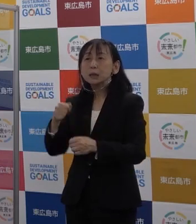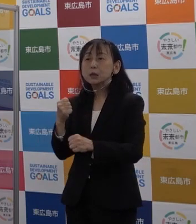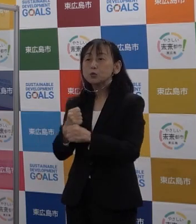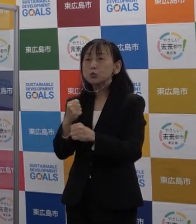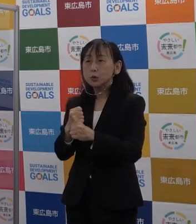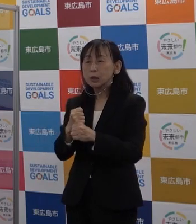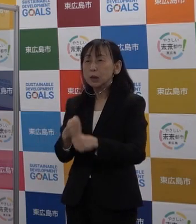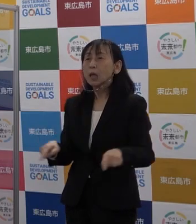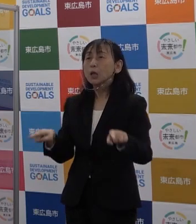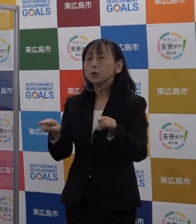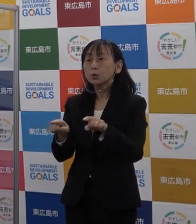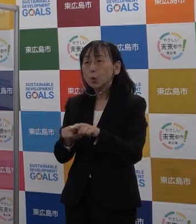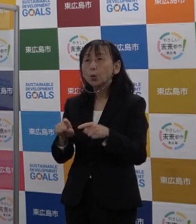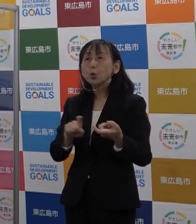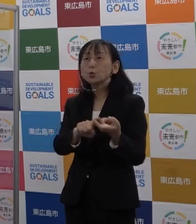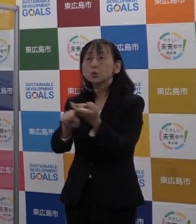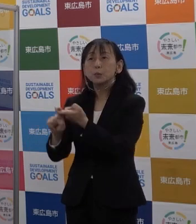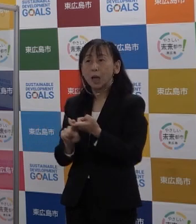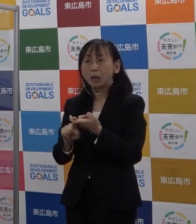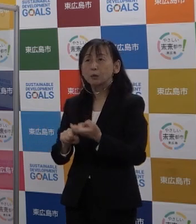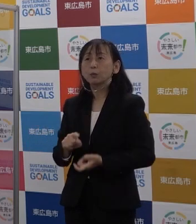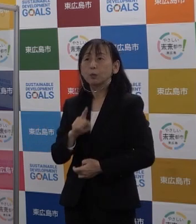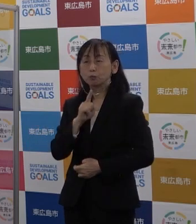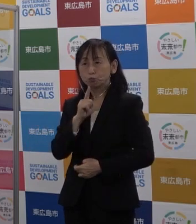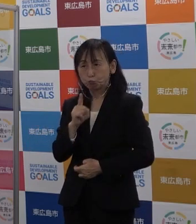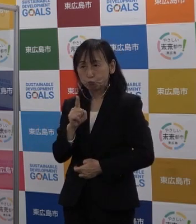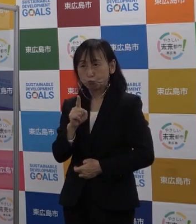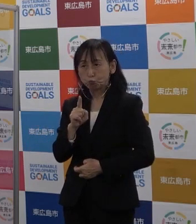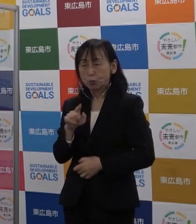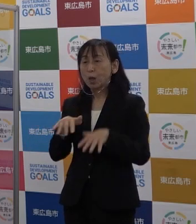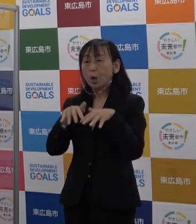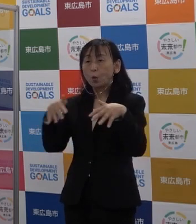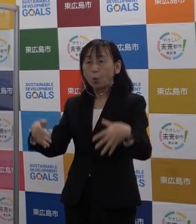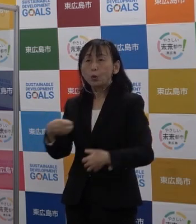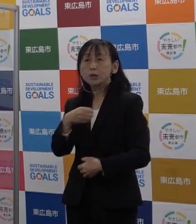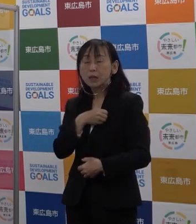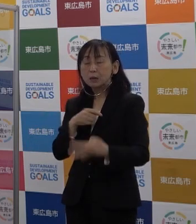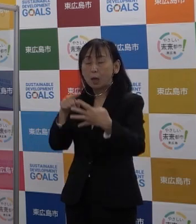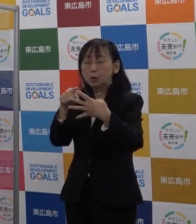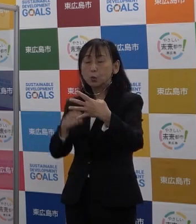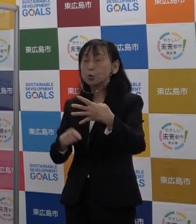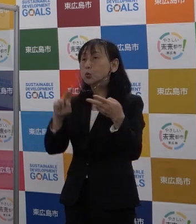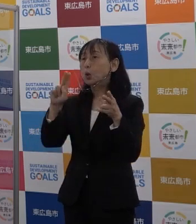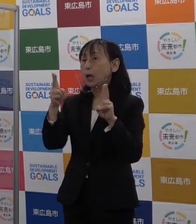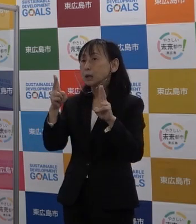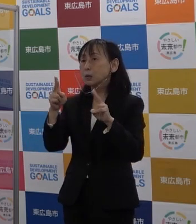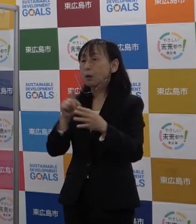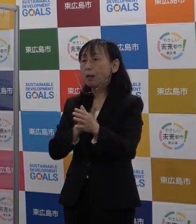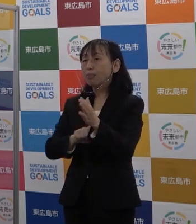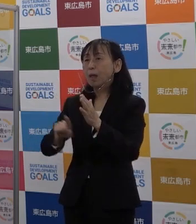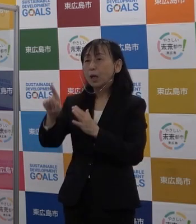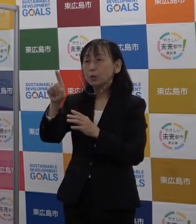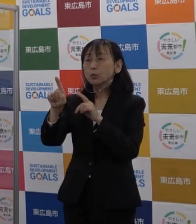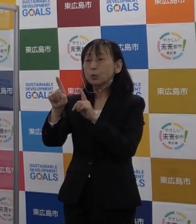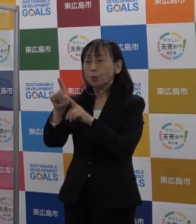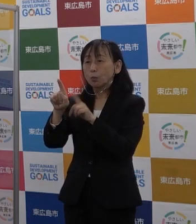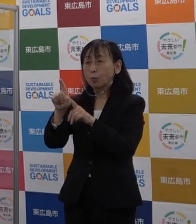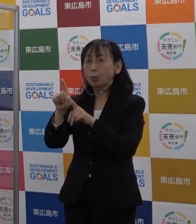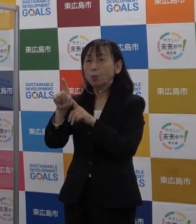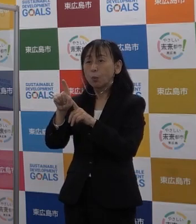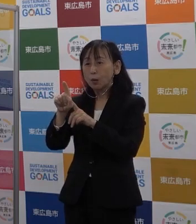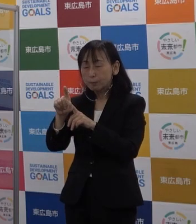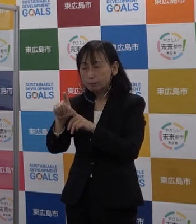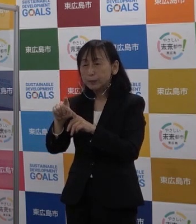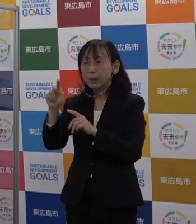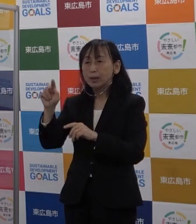業協同組合で、構成員は先ほど申しました4社ですけども、代表理事として、株式会